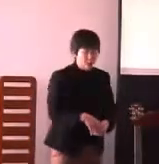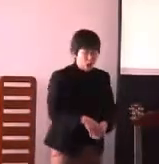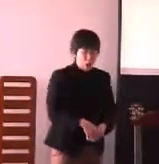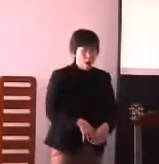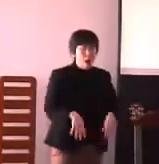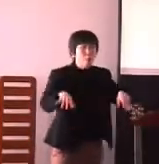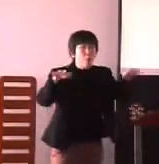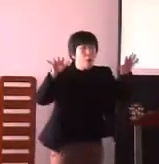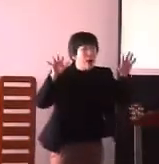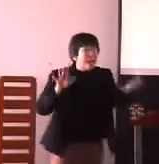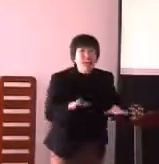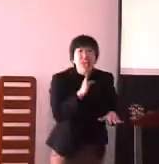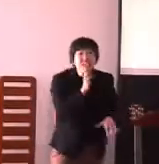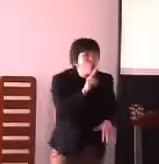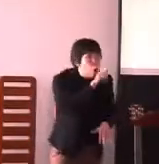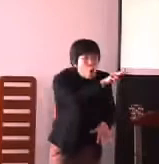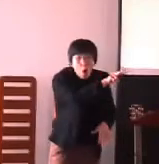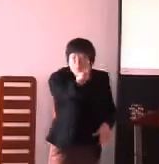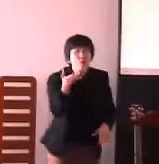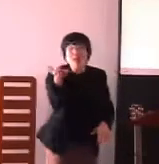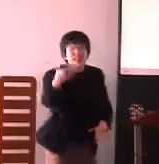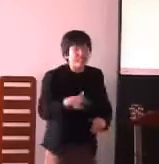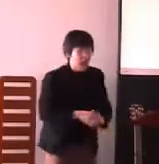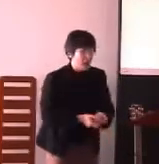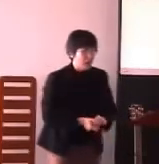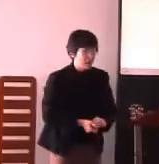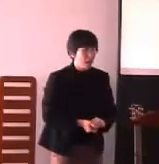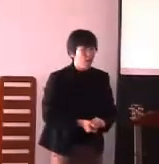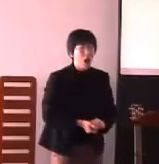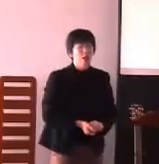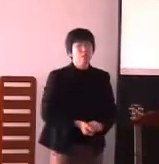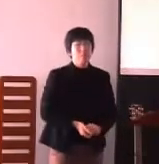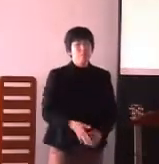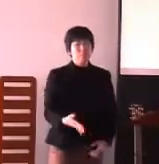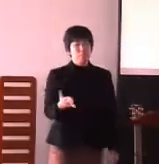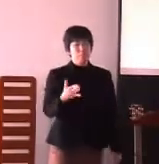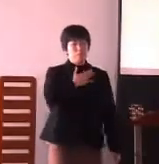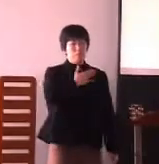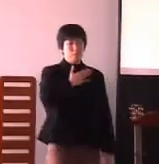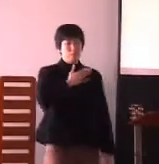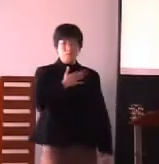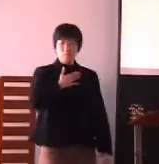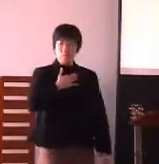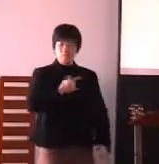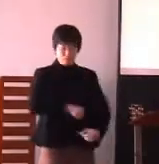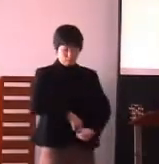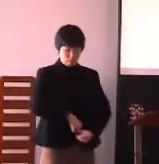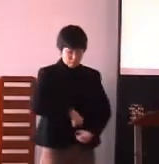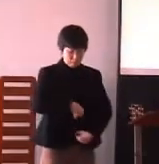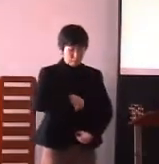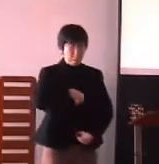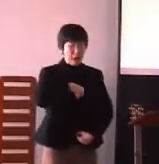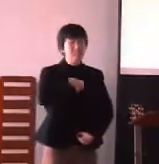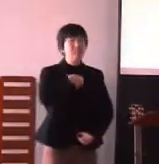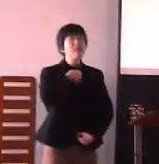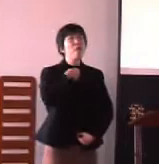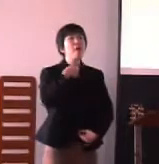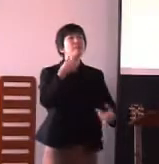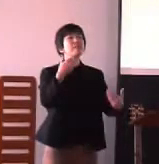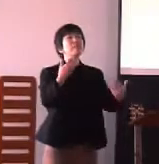本当にこの現状見てますか、分かってる、真面目でなると思いました